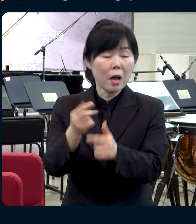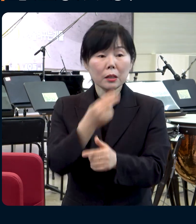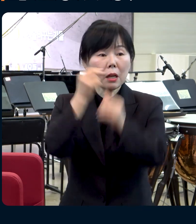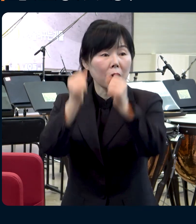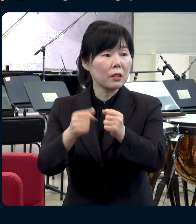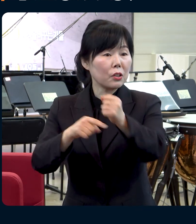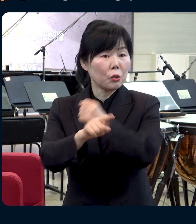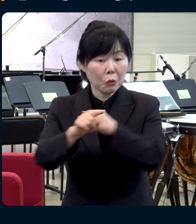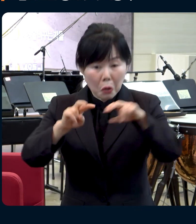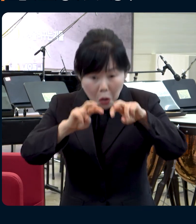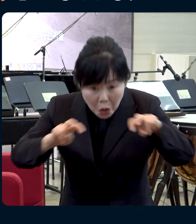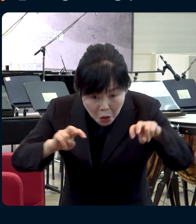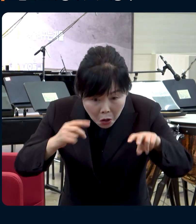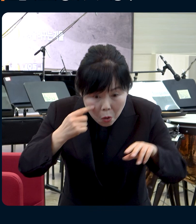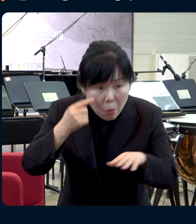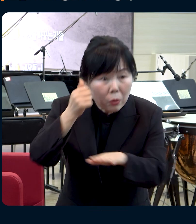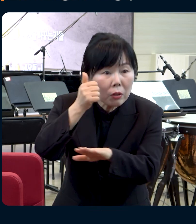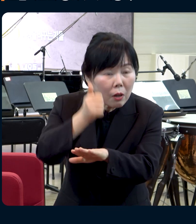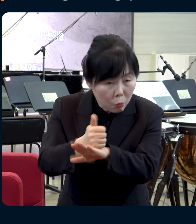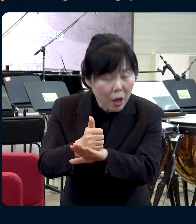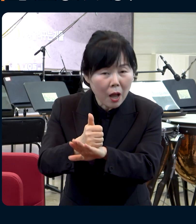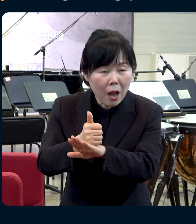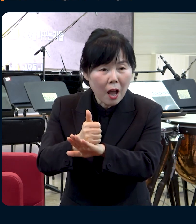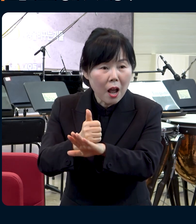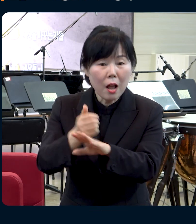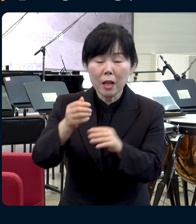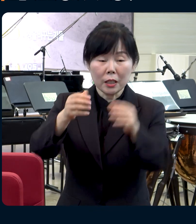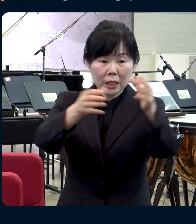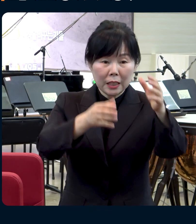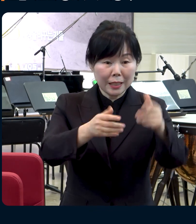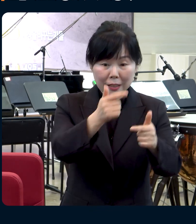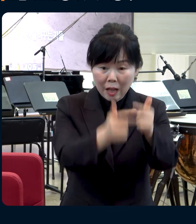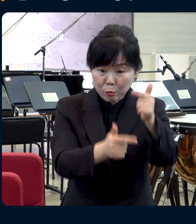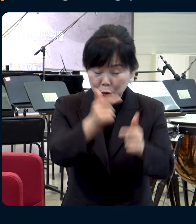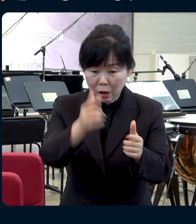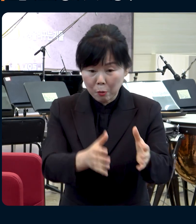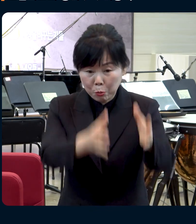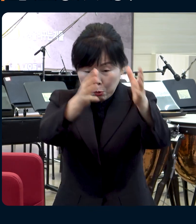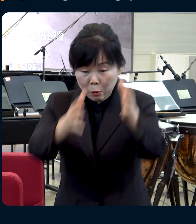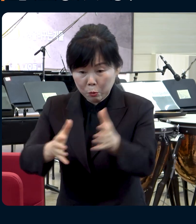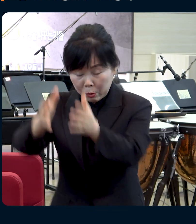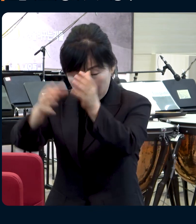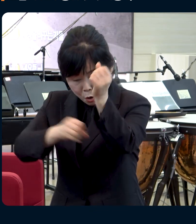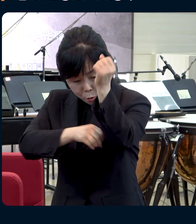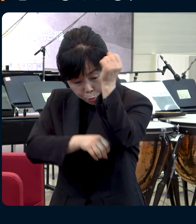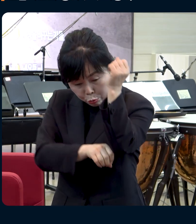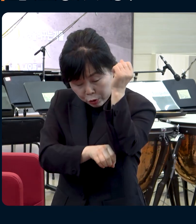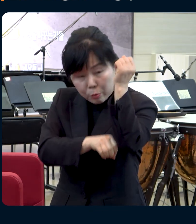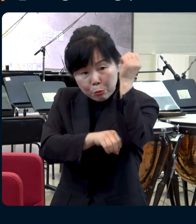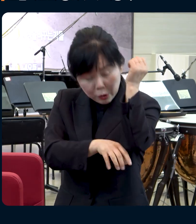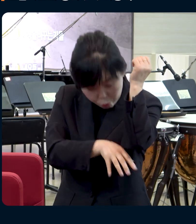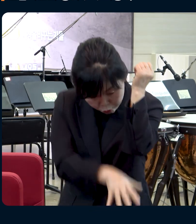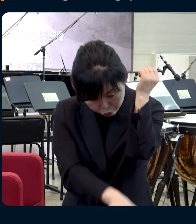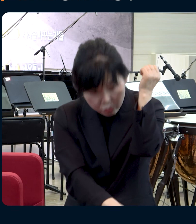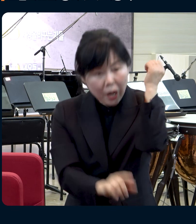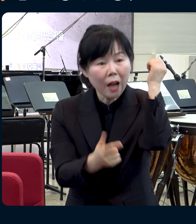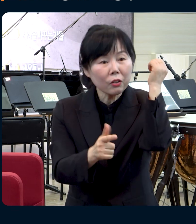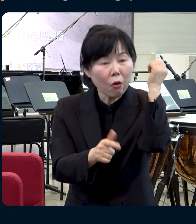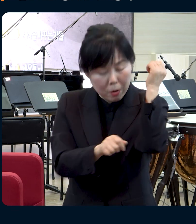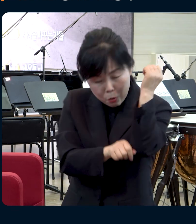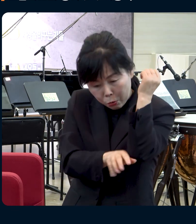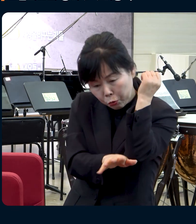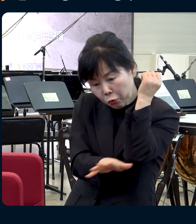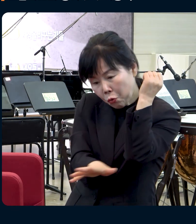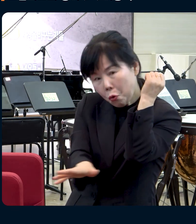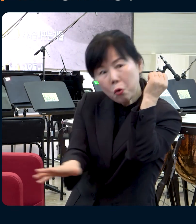연구해 봤더니 저 산에 저 나무들이 밑으로 바닥으로 이렇게 뿌리를 내리는 것이 아니라 옆으로 뿌리를 내려서 자이언트 세코이아,